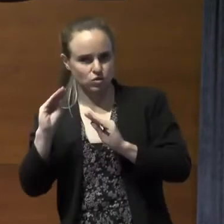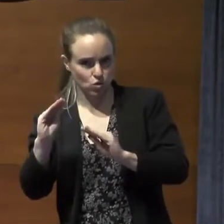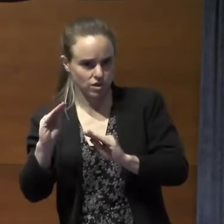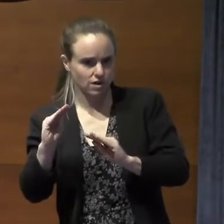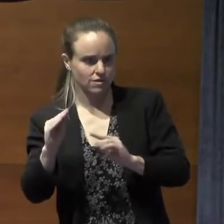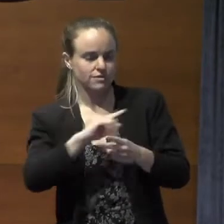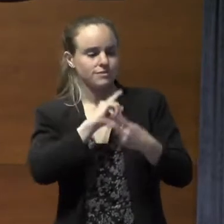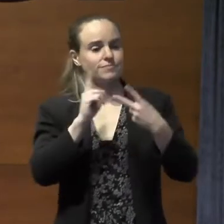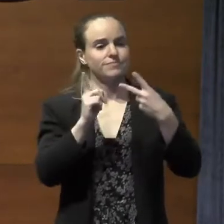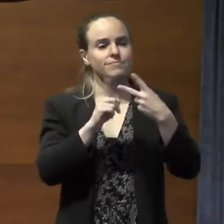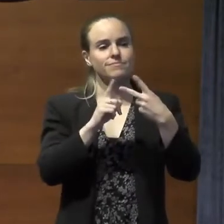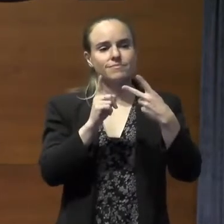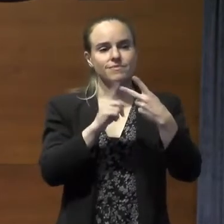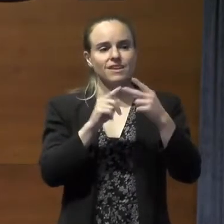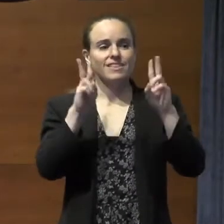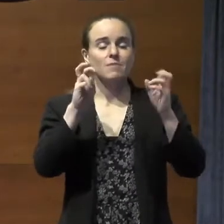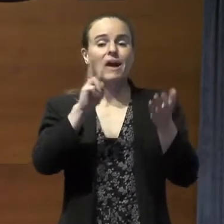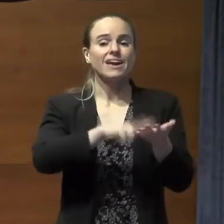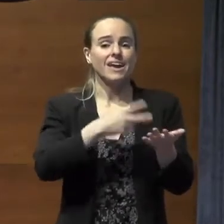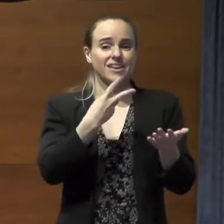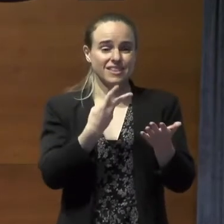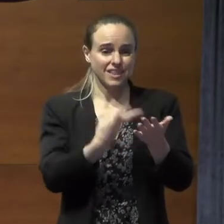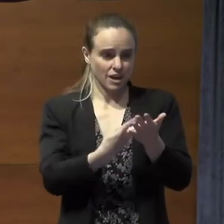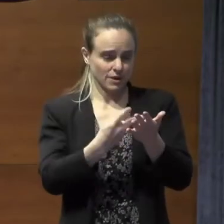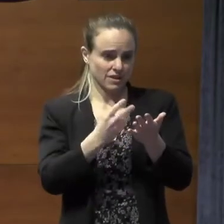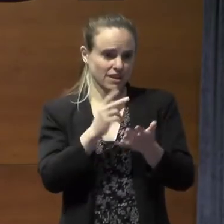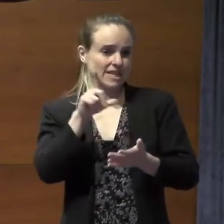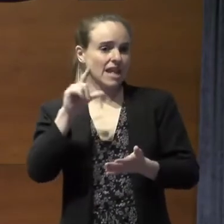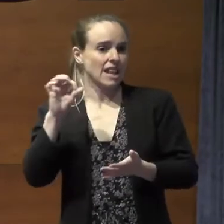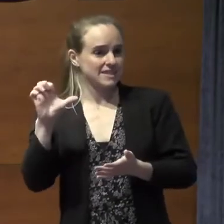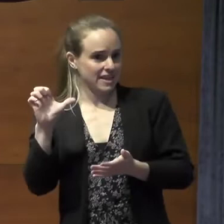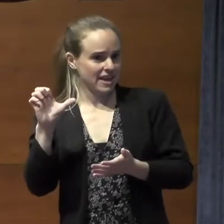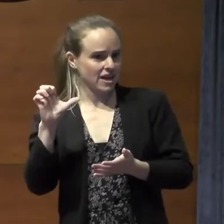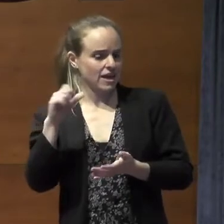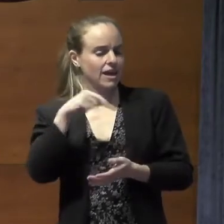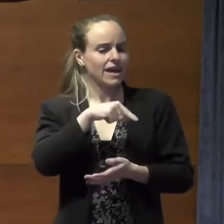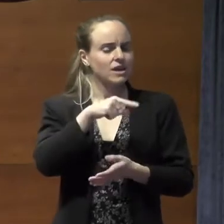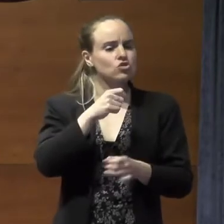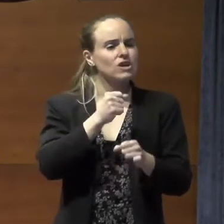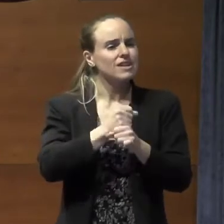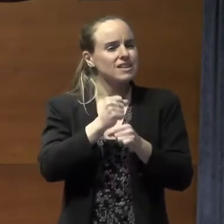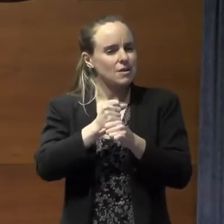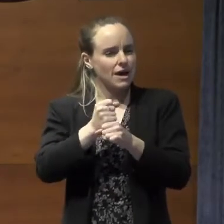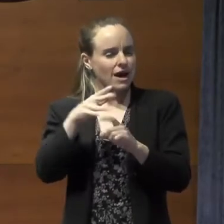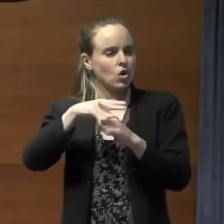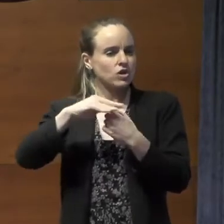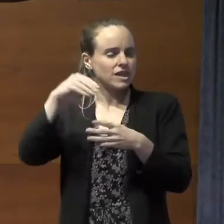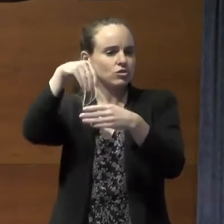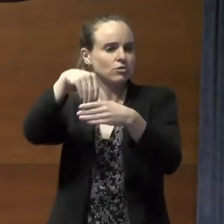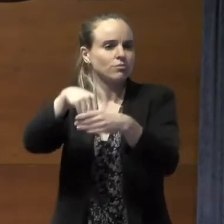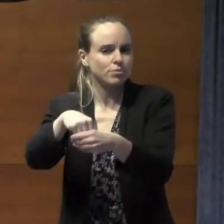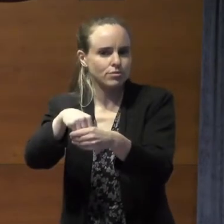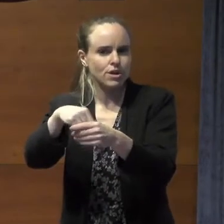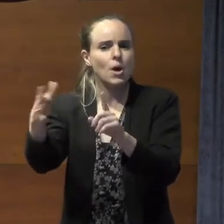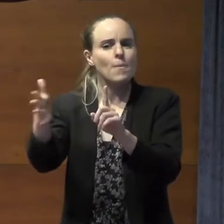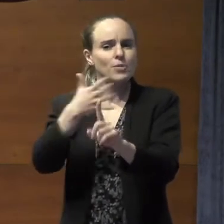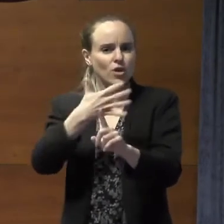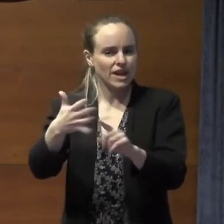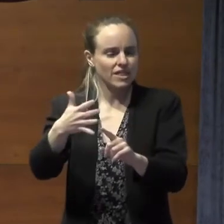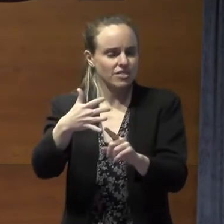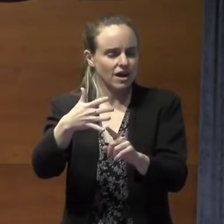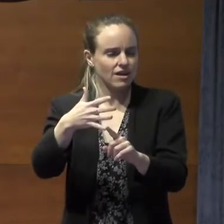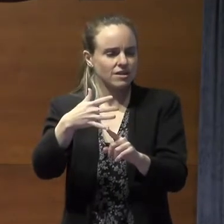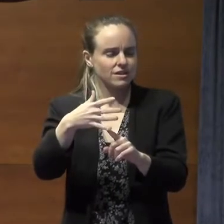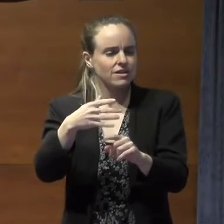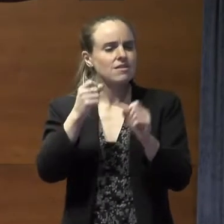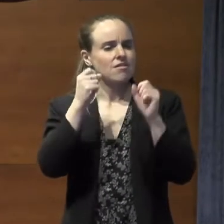en relación a las y los intérpretes que trabajan en contextos de violencia de género, si comprenden las sensibilidades de trabajar